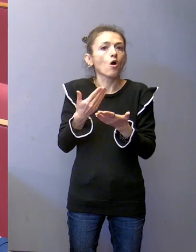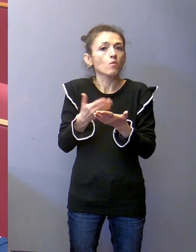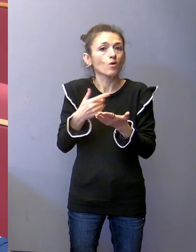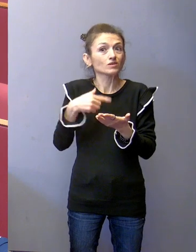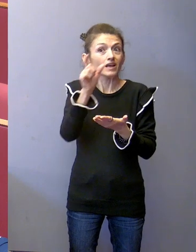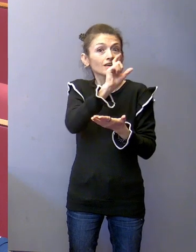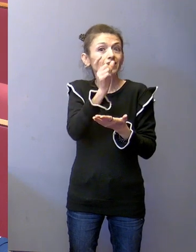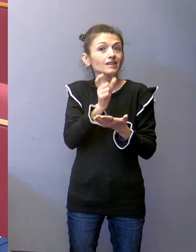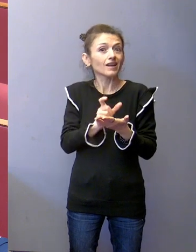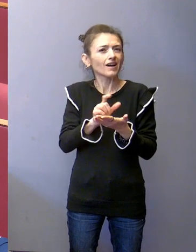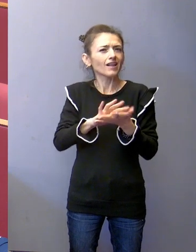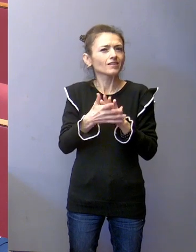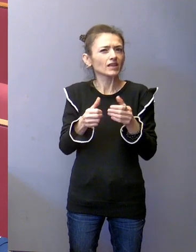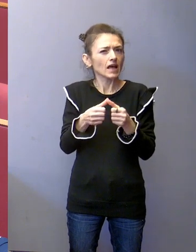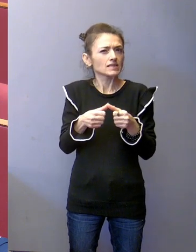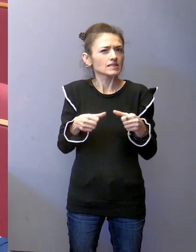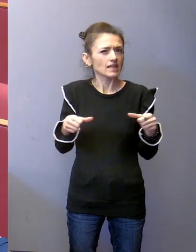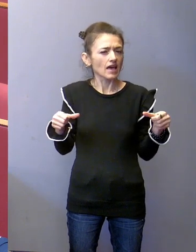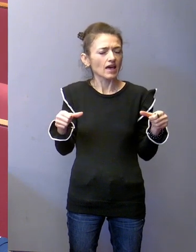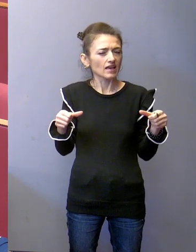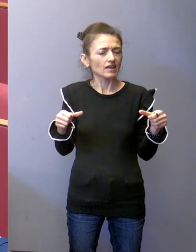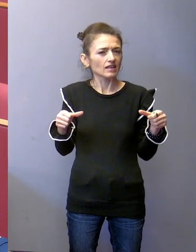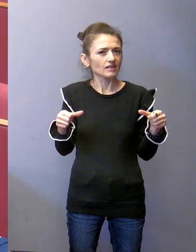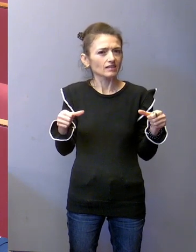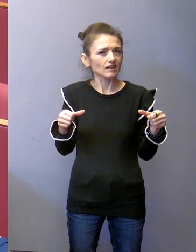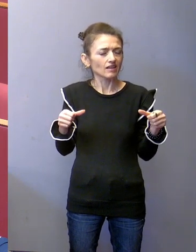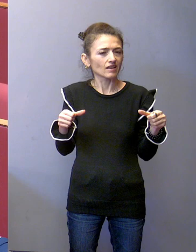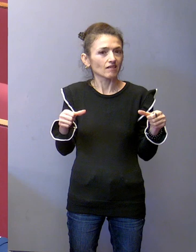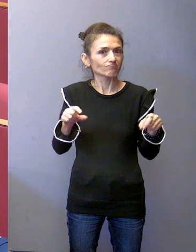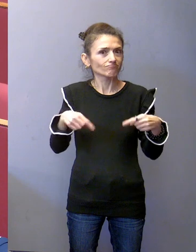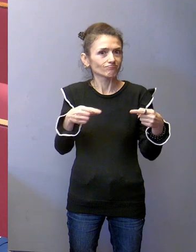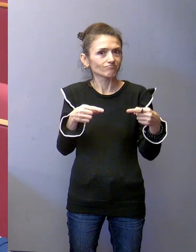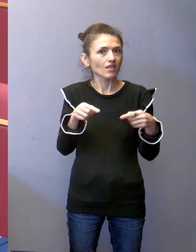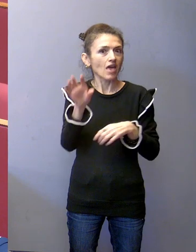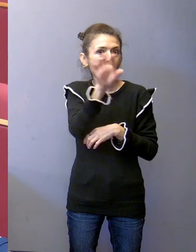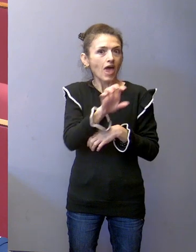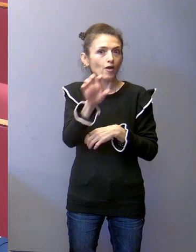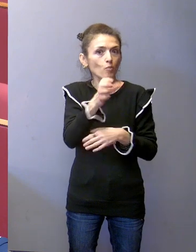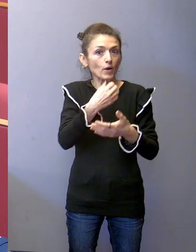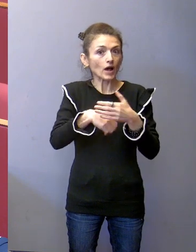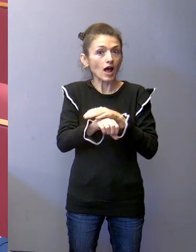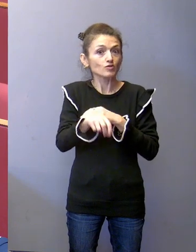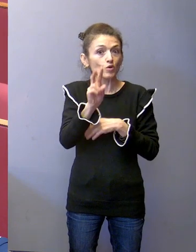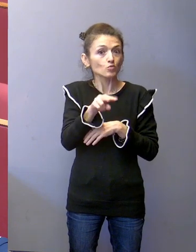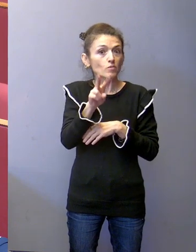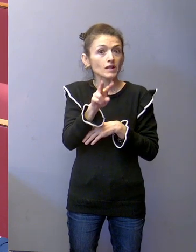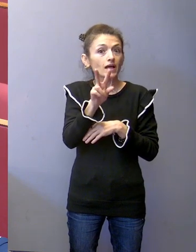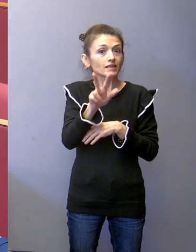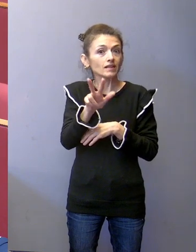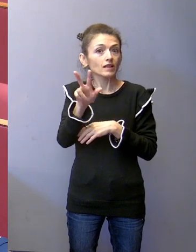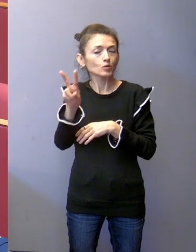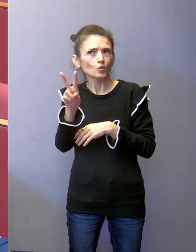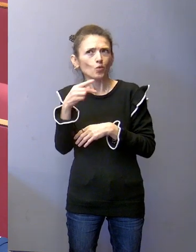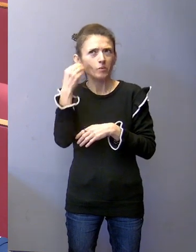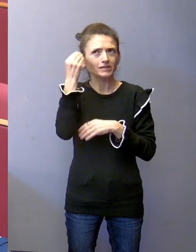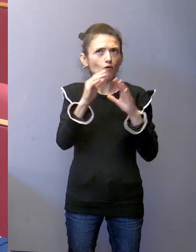dell'Italia di essere sede dei diciamo dei prossimi negli ultimi europei di calcio nel 2032 stava venendo in mente